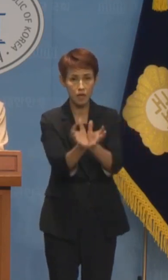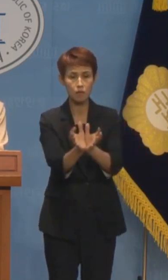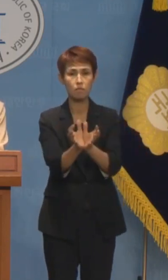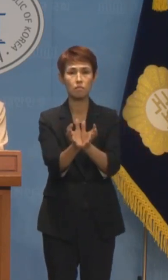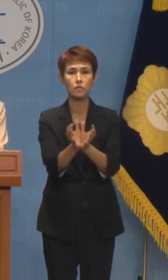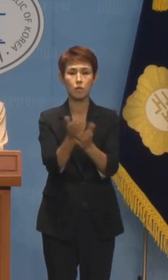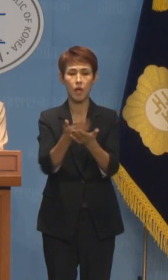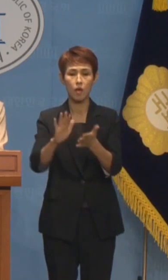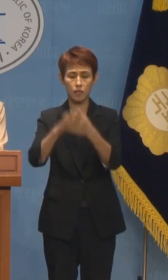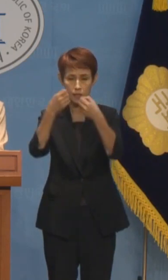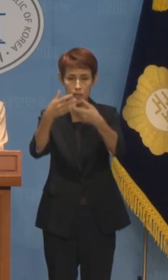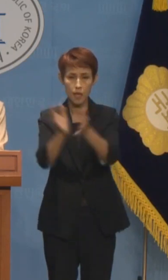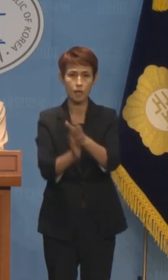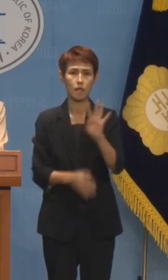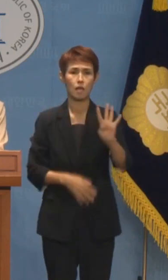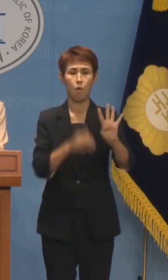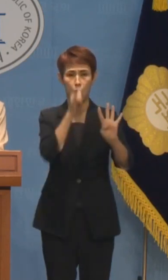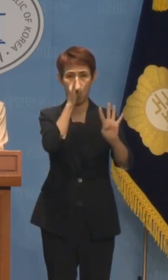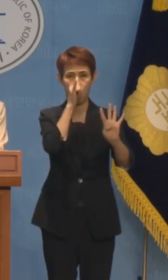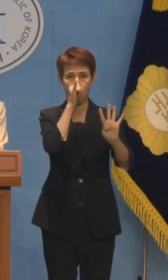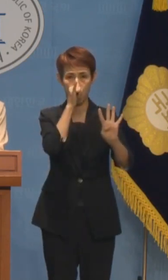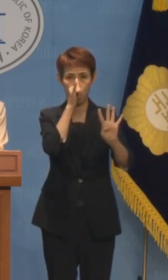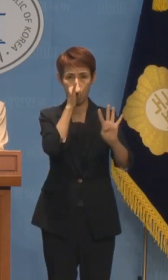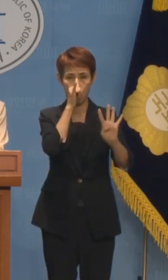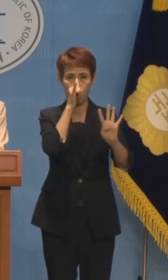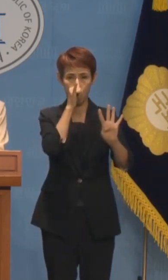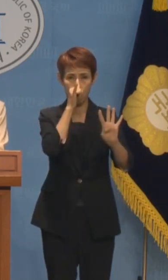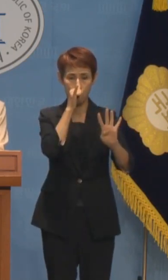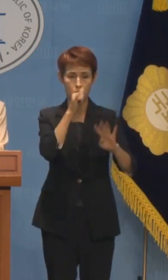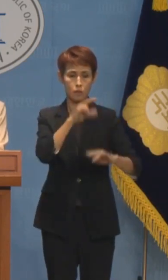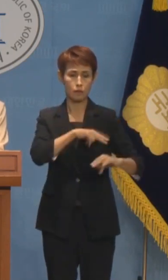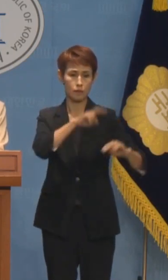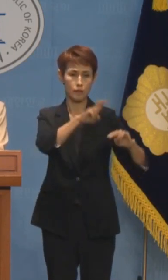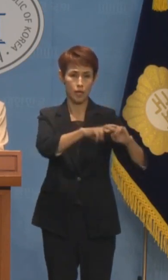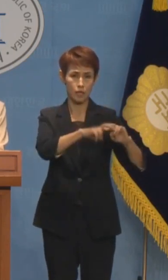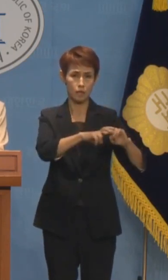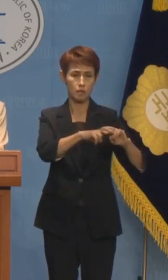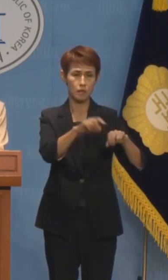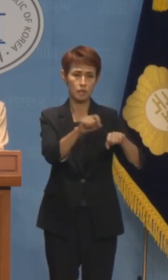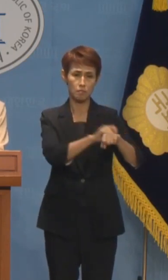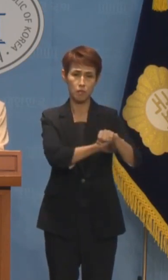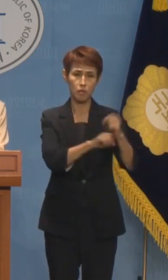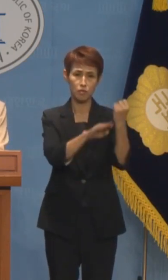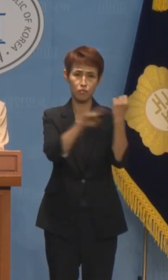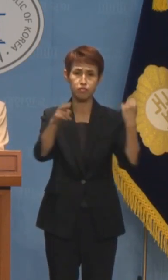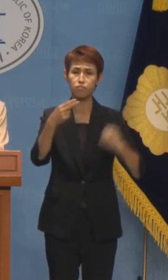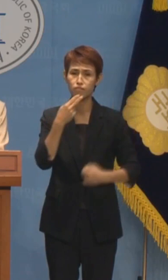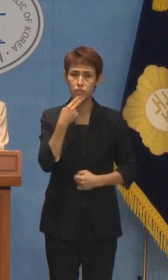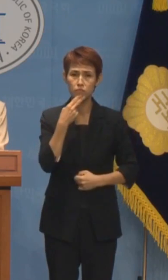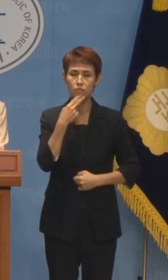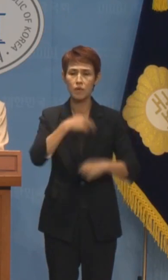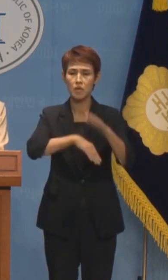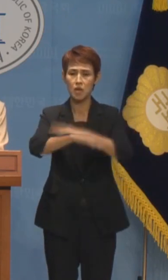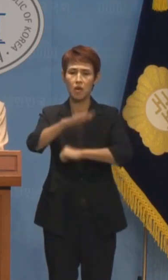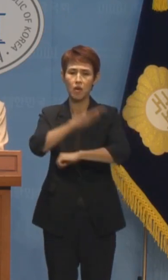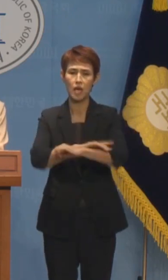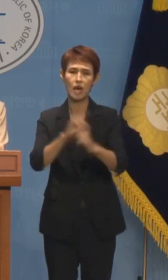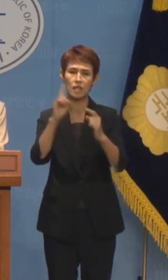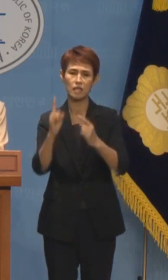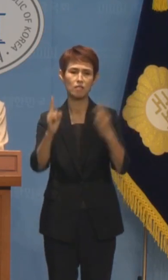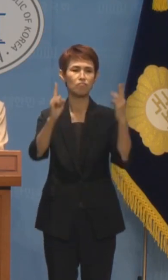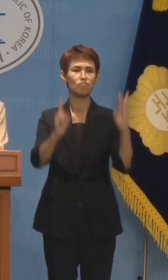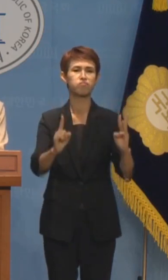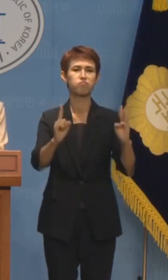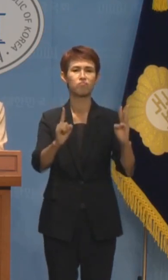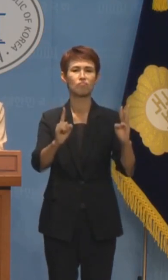고정출연하고 있는데 교섭단체 의석수 등 특별한 기준이나 설명 없이 여야 1대 3